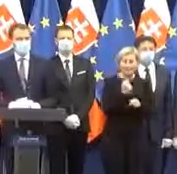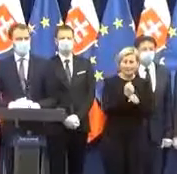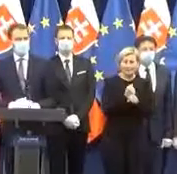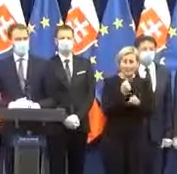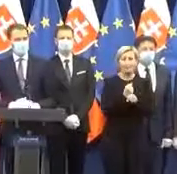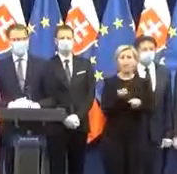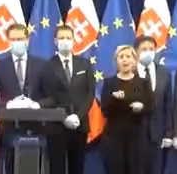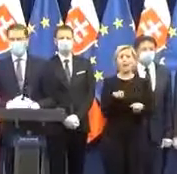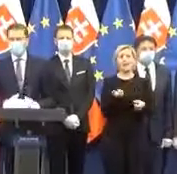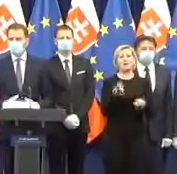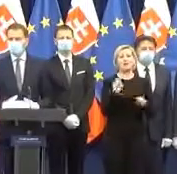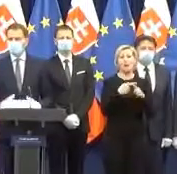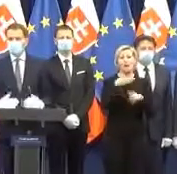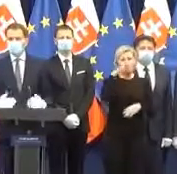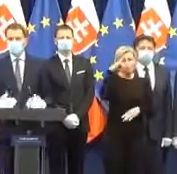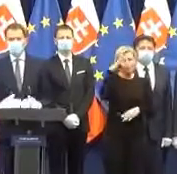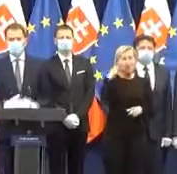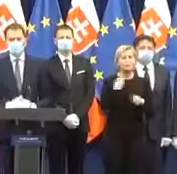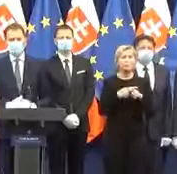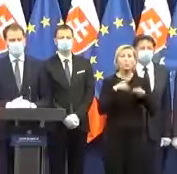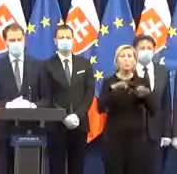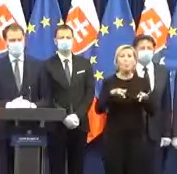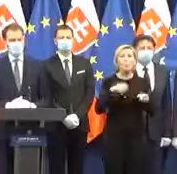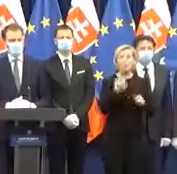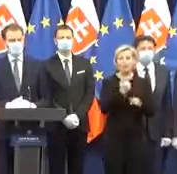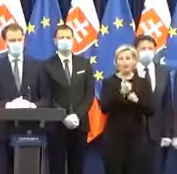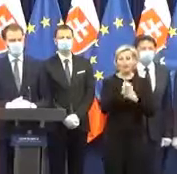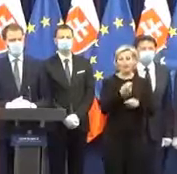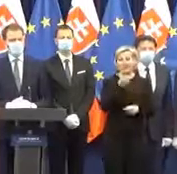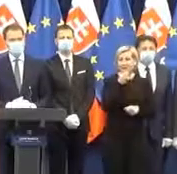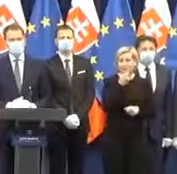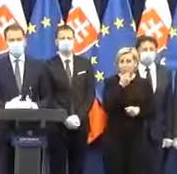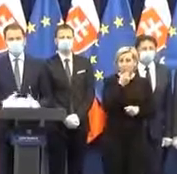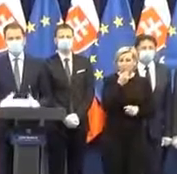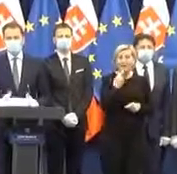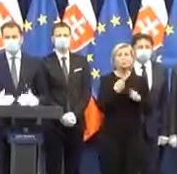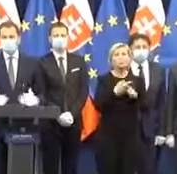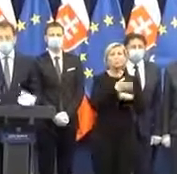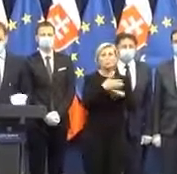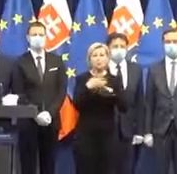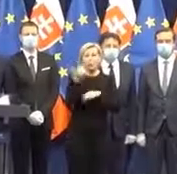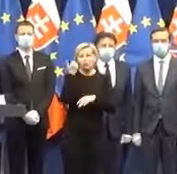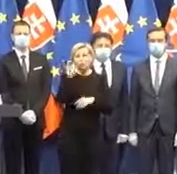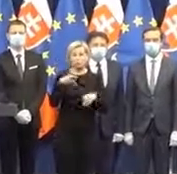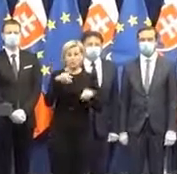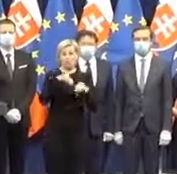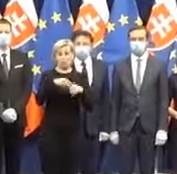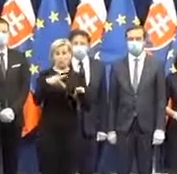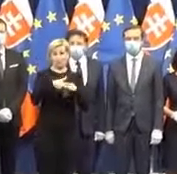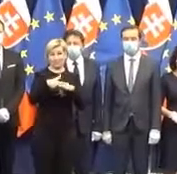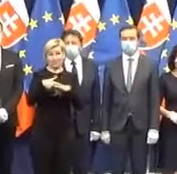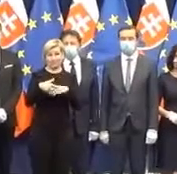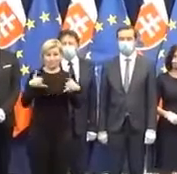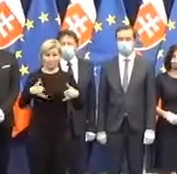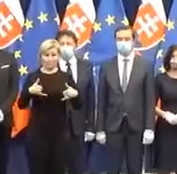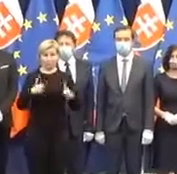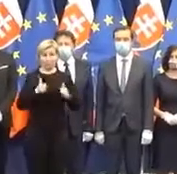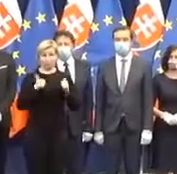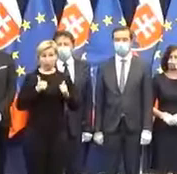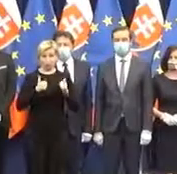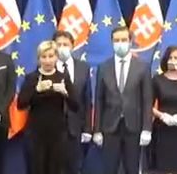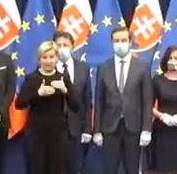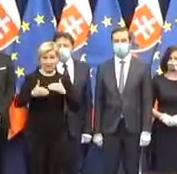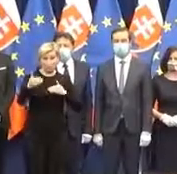v potravinách a druhých ľudí, ktorí zabezpečujú dnešný život Slovenska v kríze. Vzhľadom na